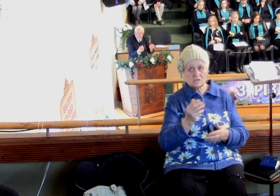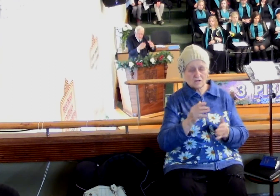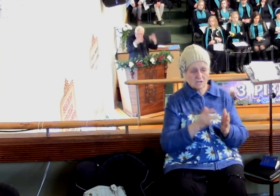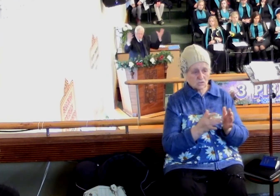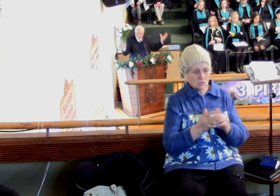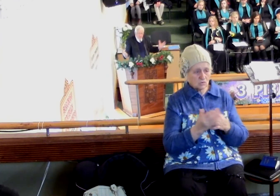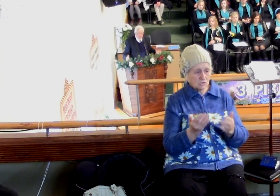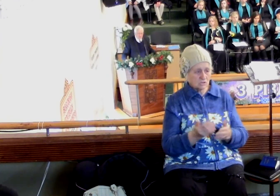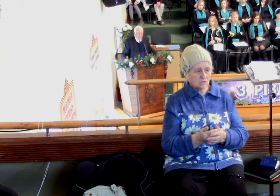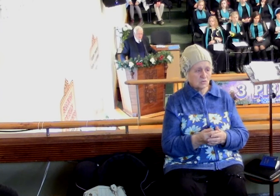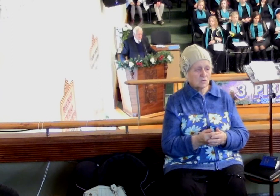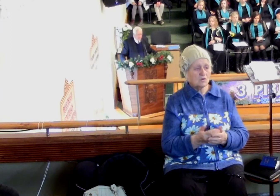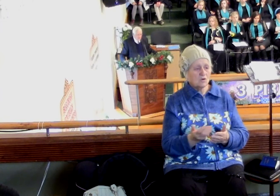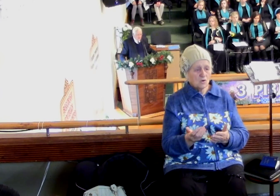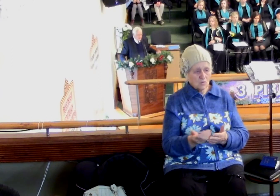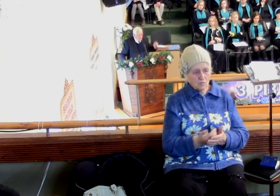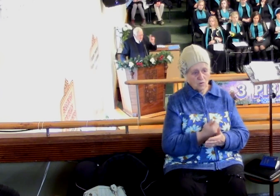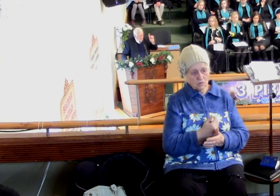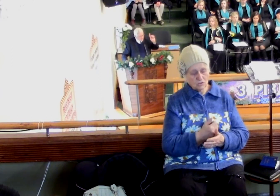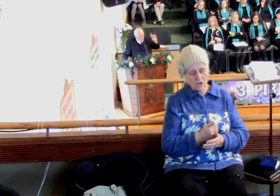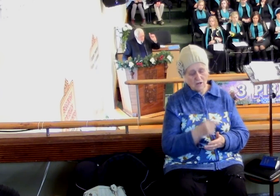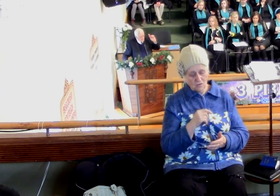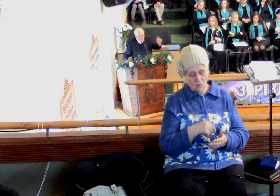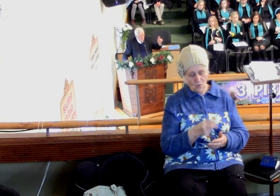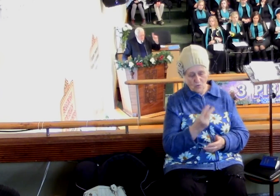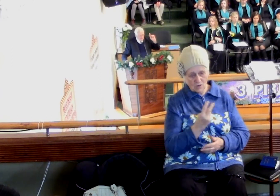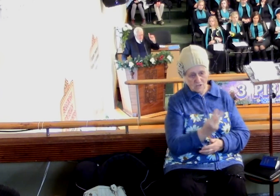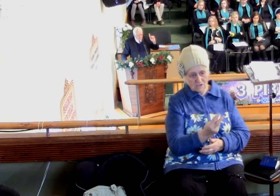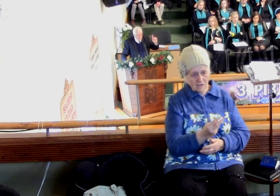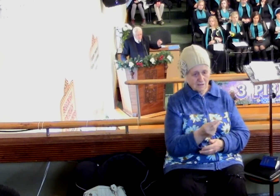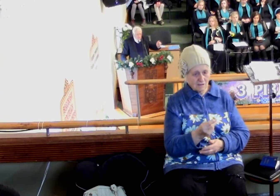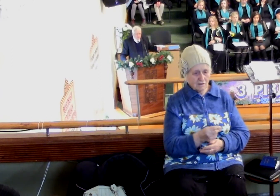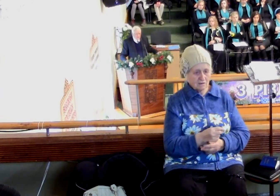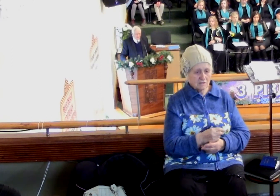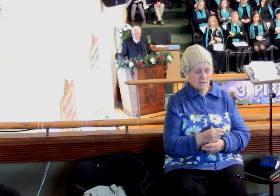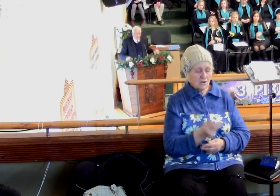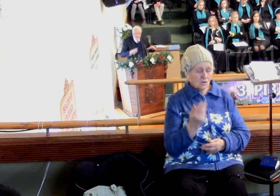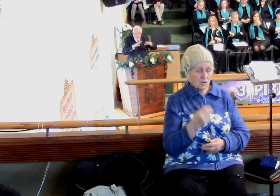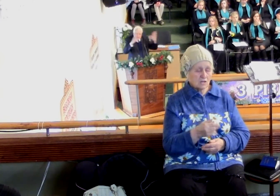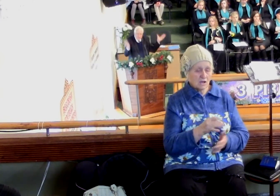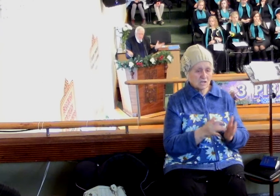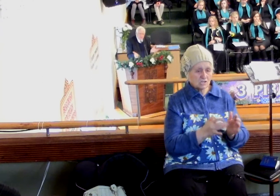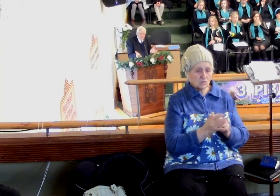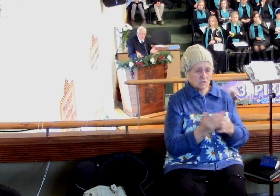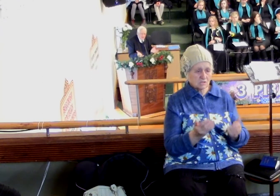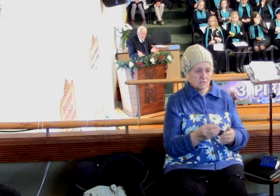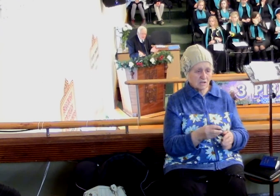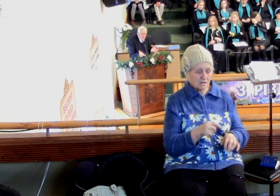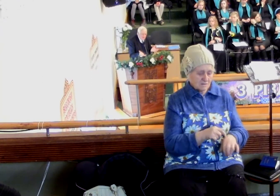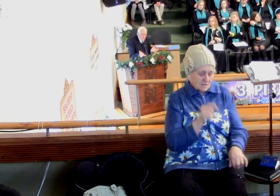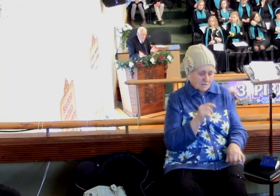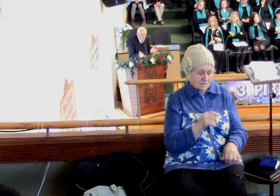они сразу обретают зрение. Когда Христос прикасался к слепым, они сразу